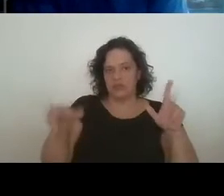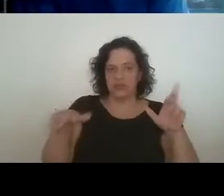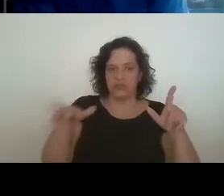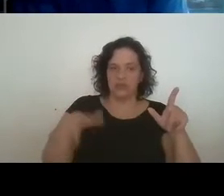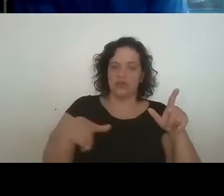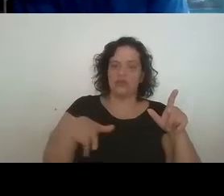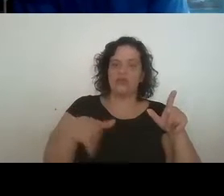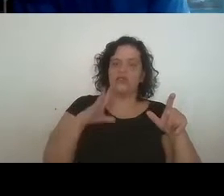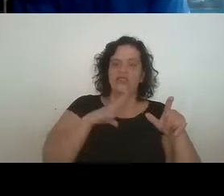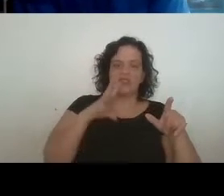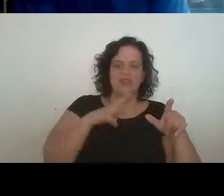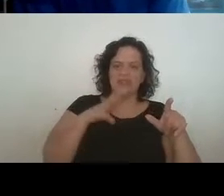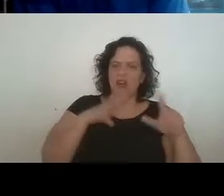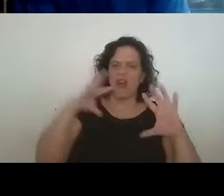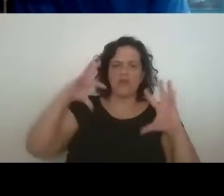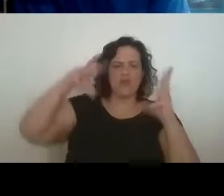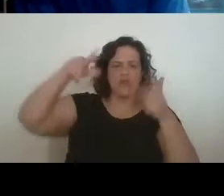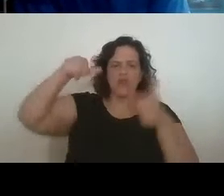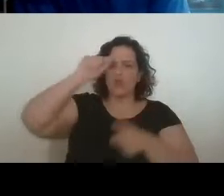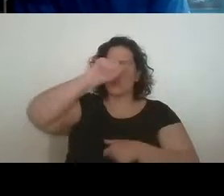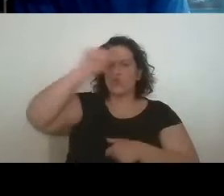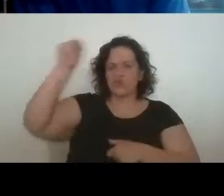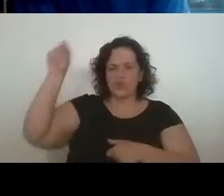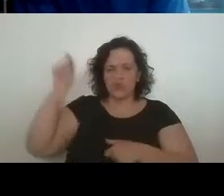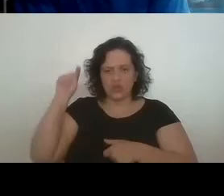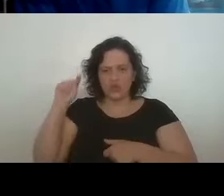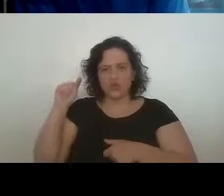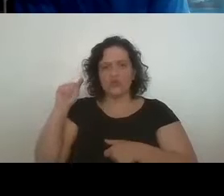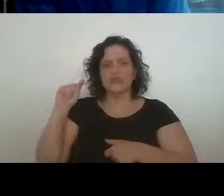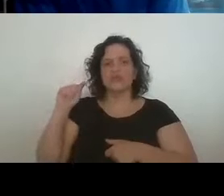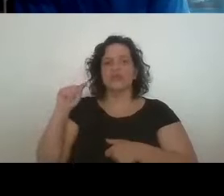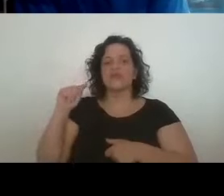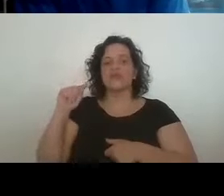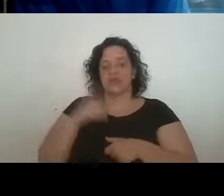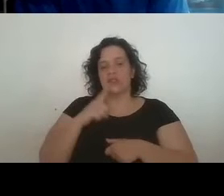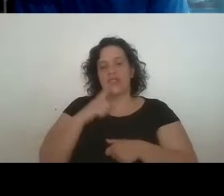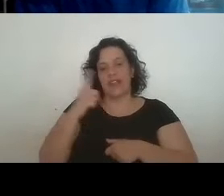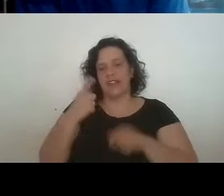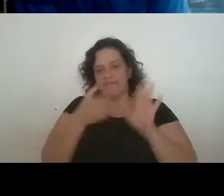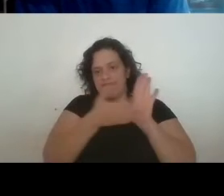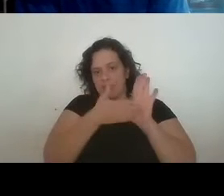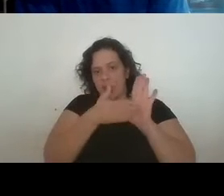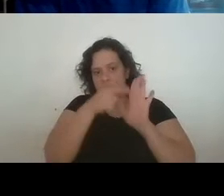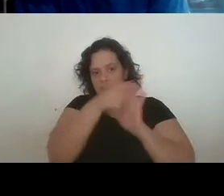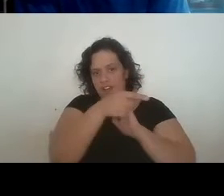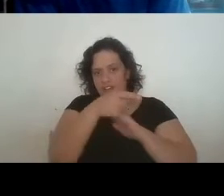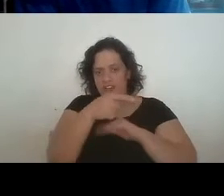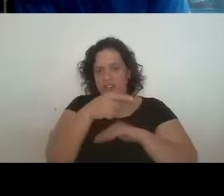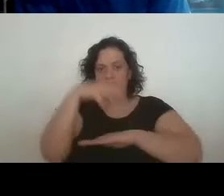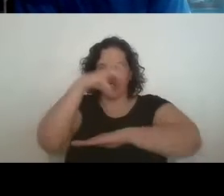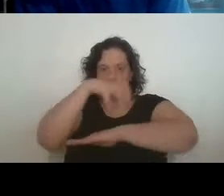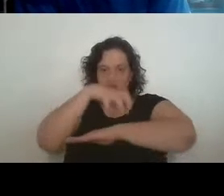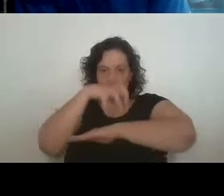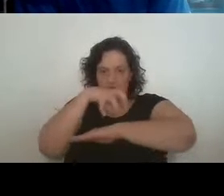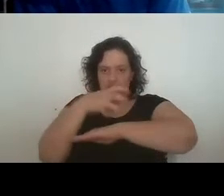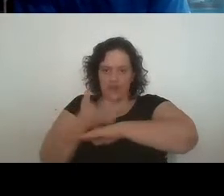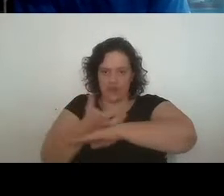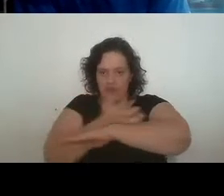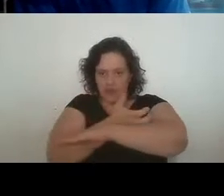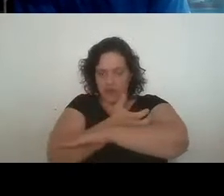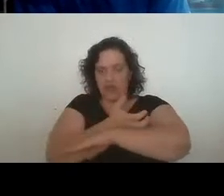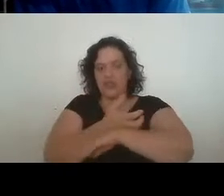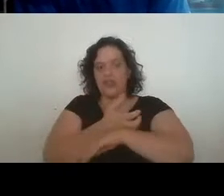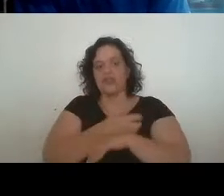mundo inteiro que estão integrando essas propostas de jardins de chuva não só nas